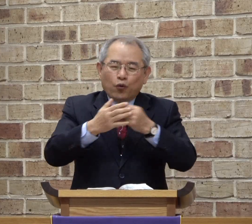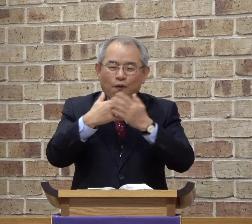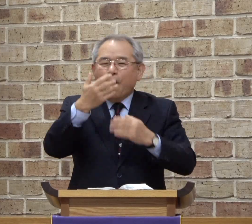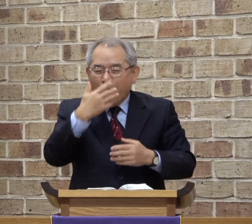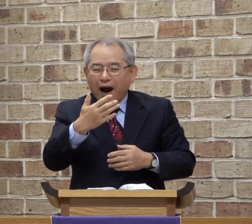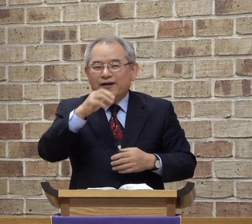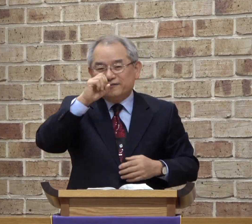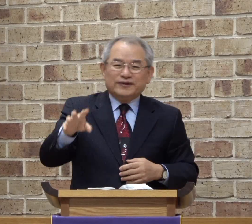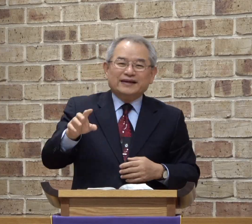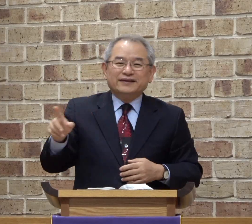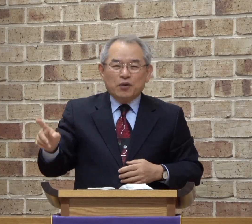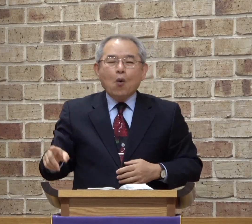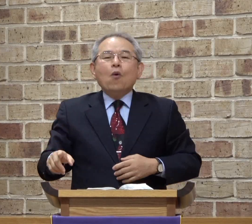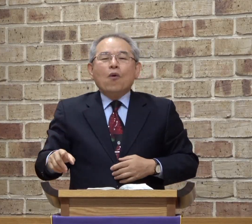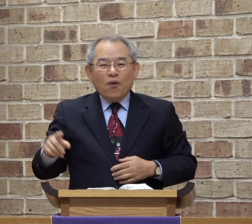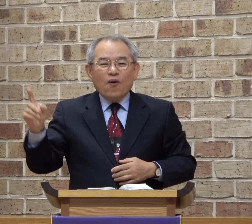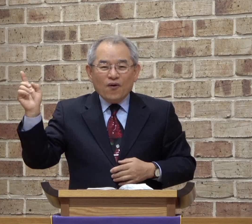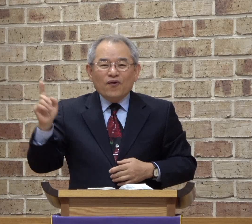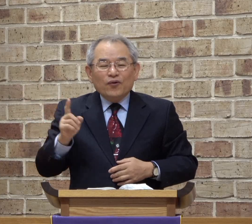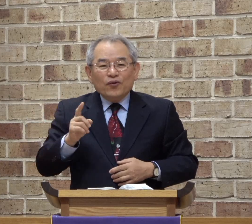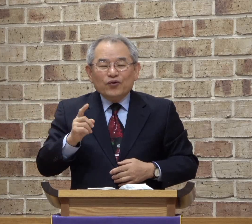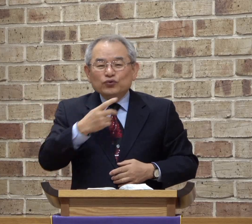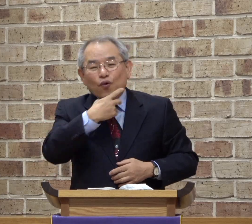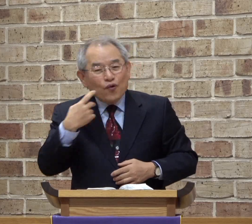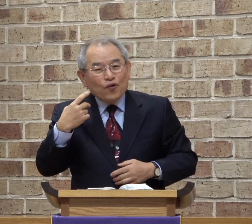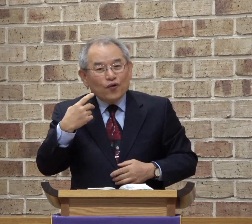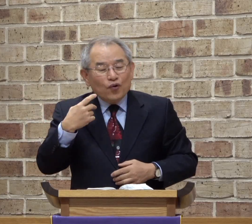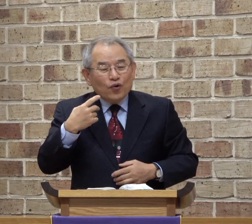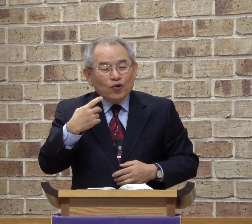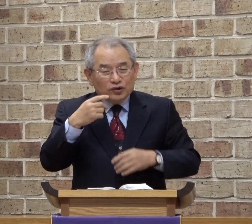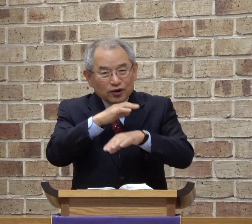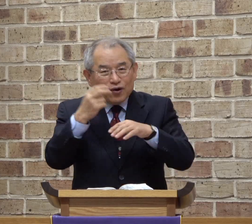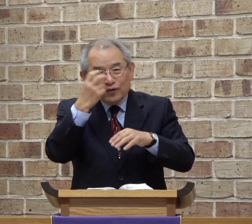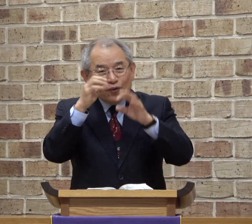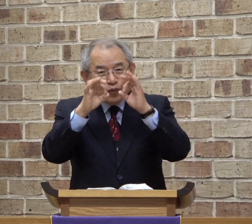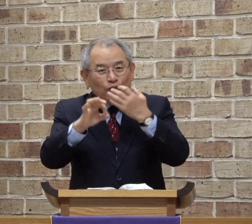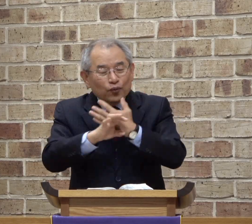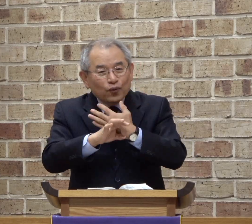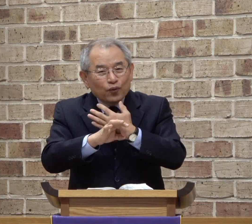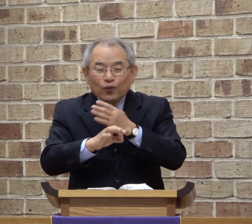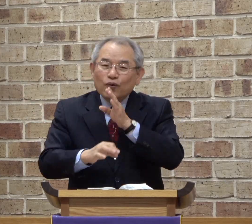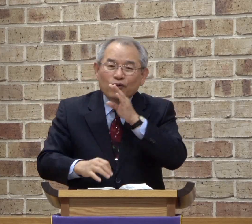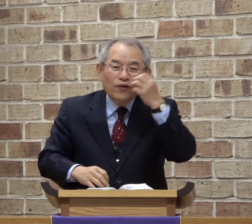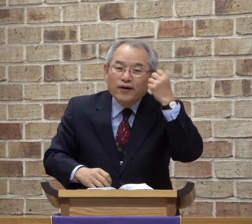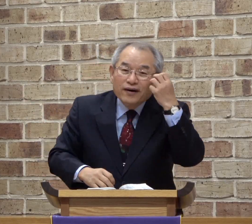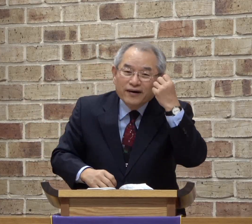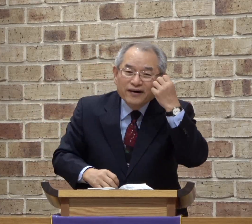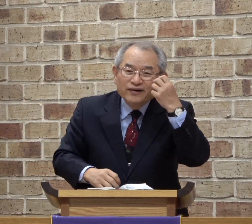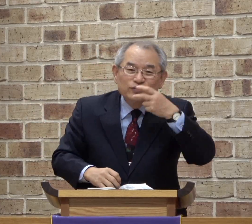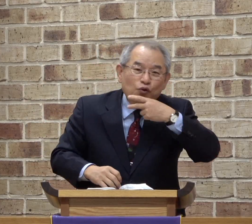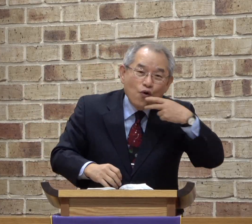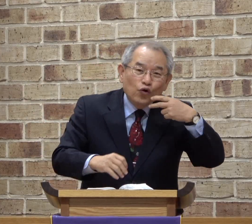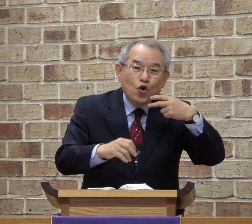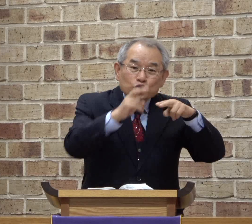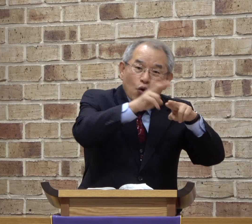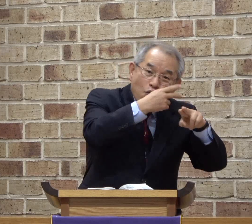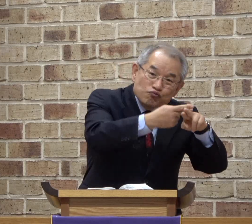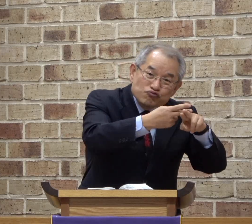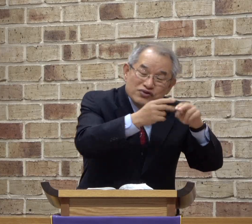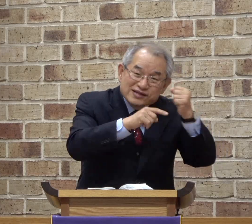선물이 궁금하기 때문에 그때 다시 한번 만나보고 싶어서 지금까지 선물을 기대했는데 왜 안 주시는 거예요? 라고 이야기를 했어요.